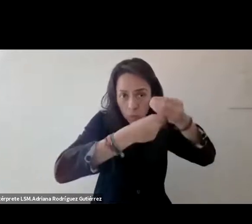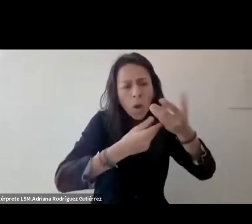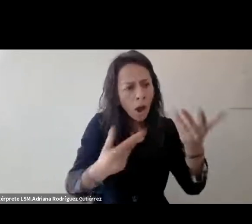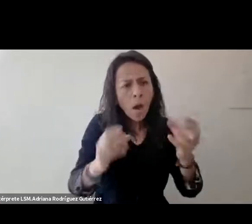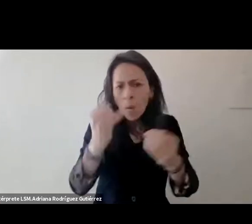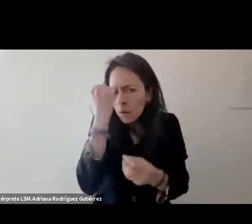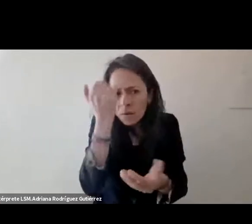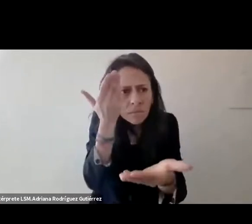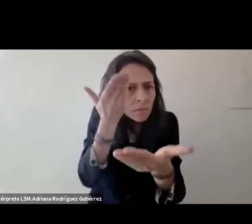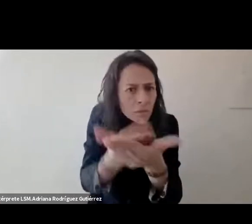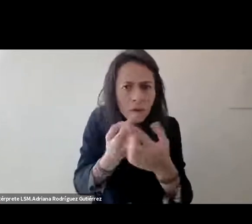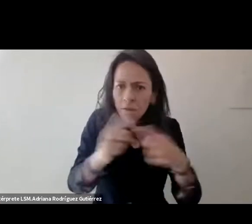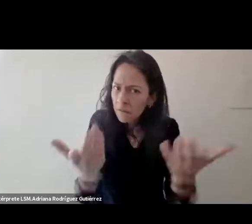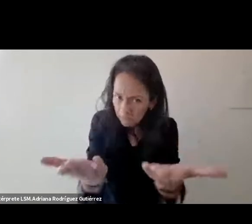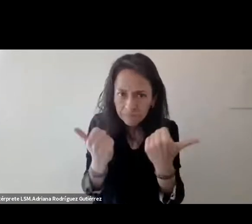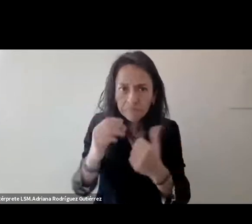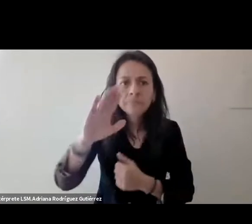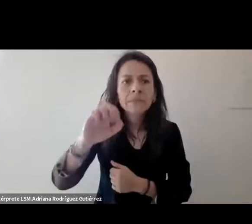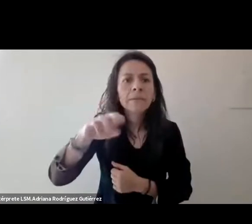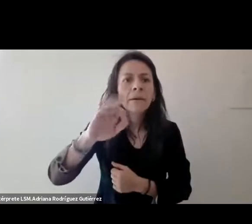esta situación, ¿no?